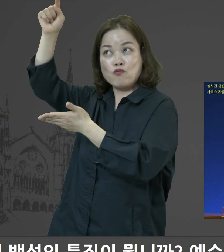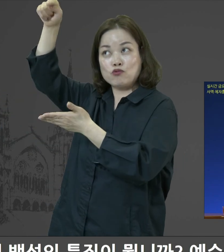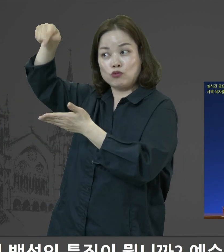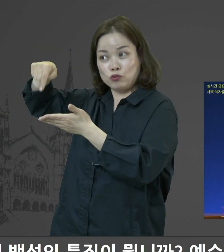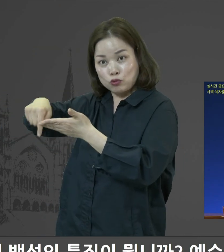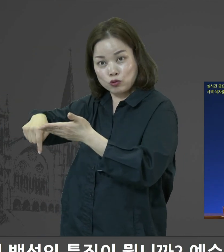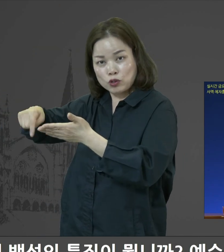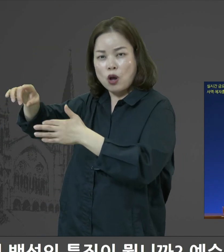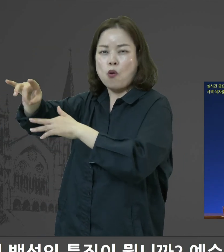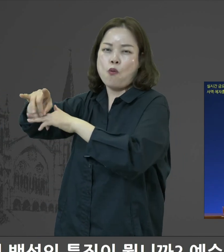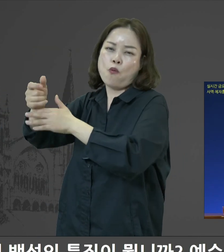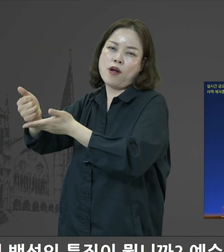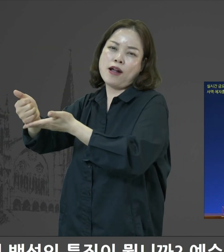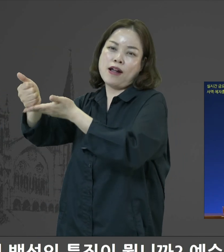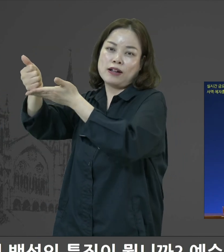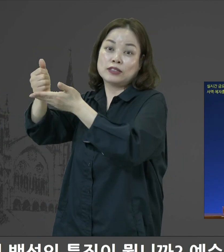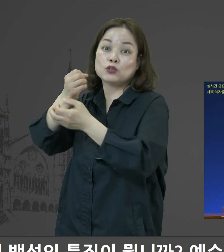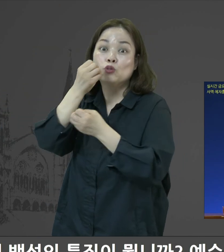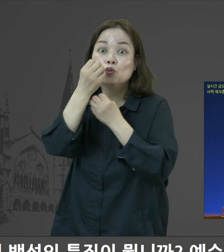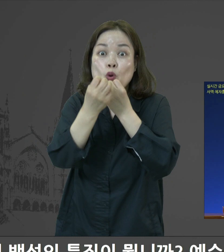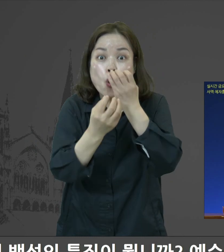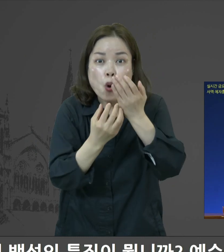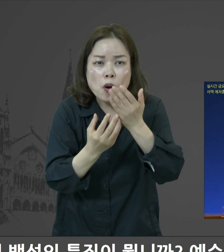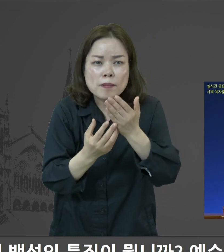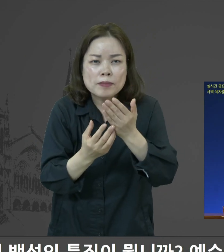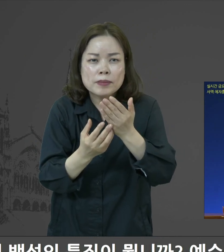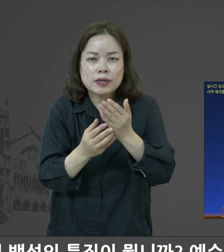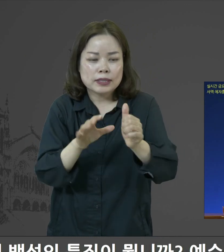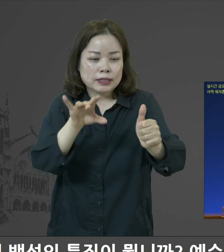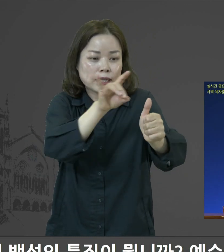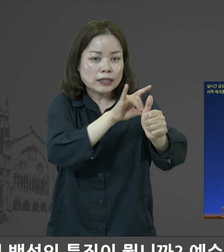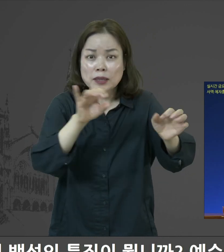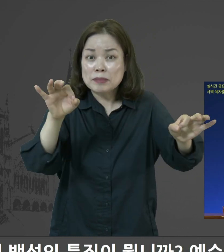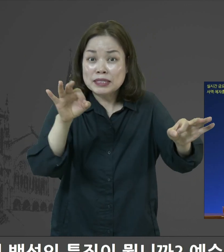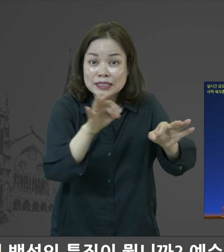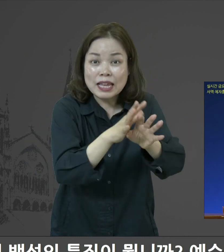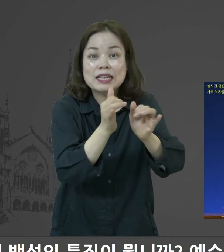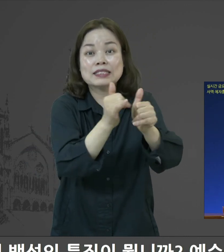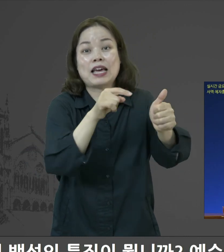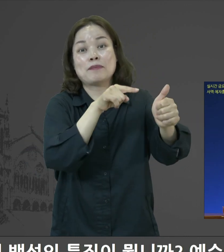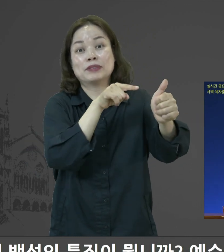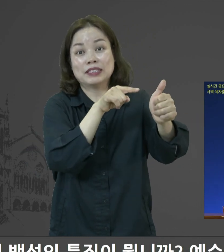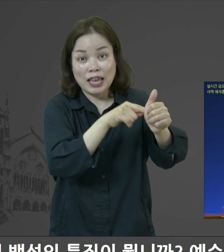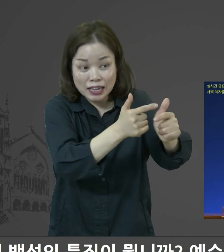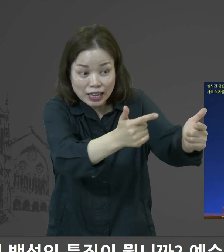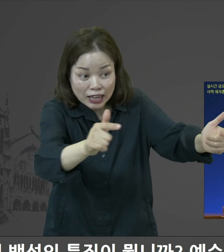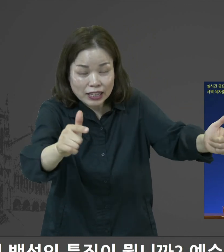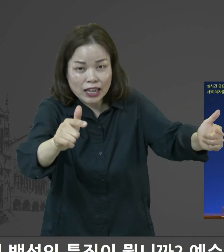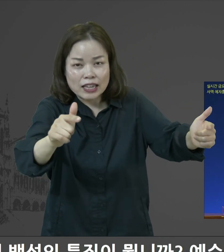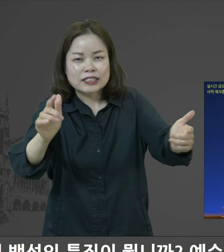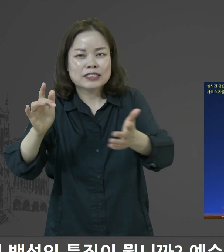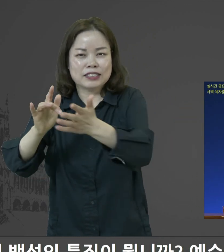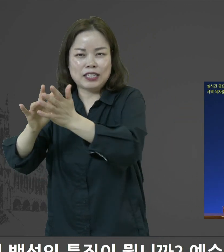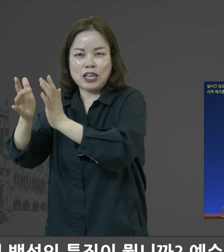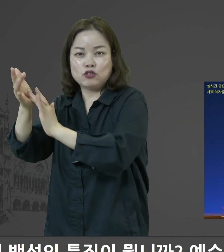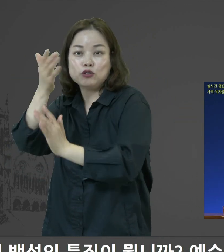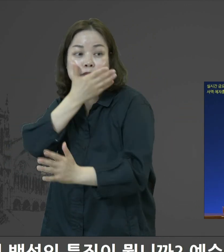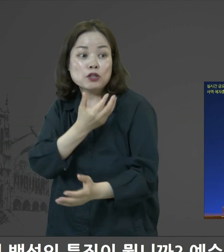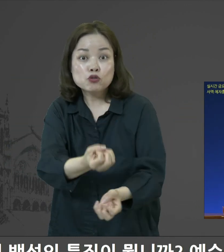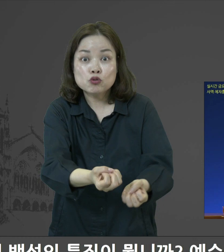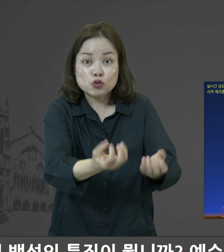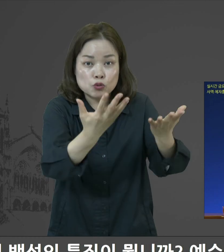왕이십니다. 이렇게 고백하는 간사함이 없어진 사람들에게 이런 예수님의